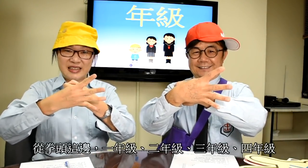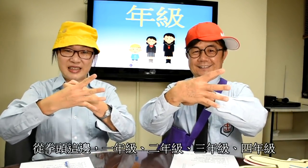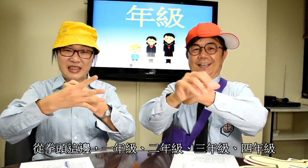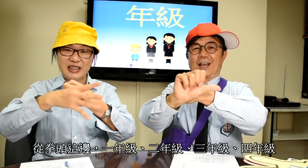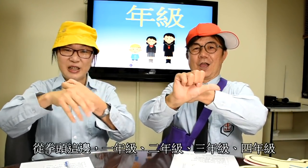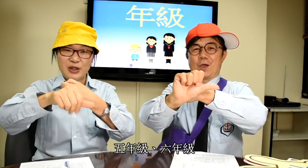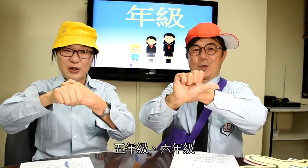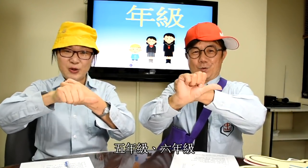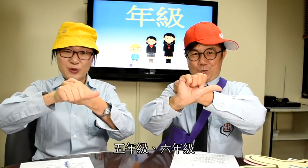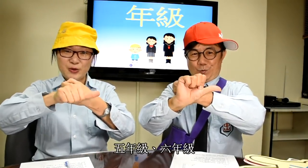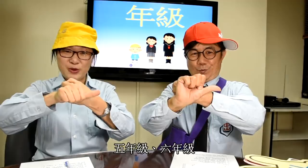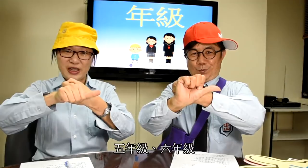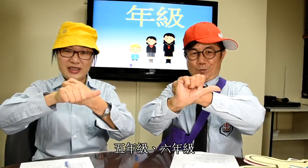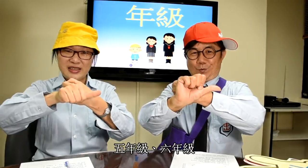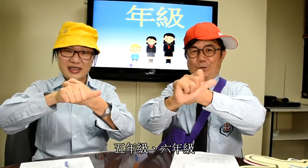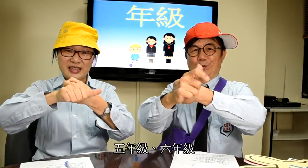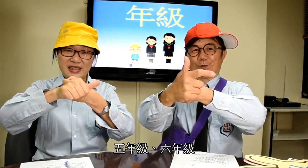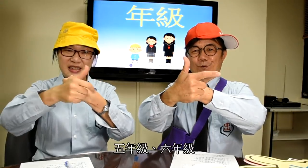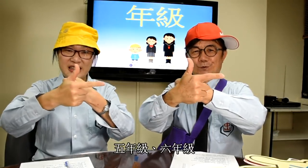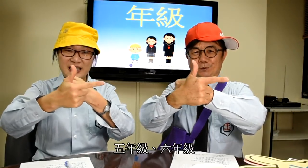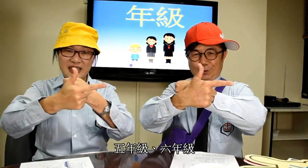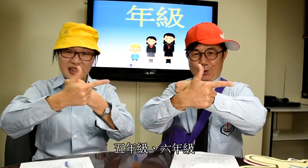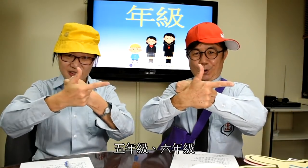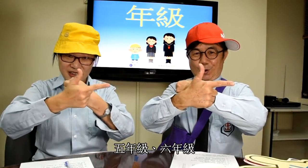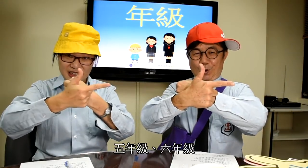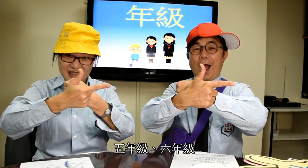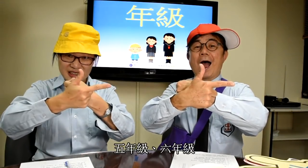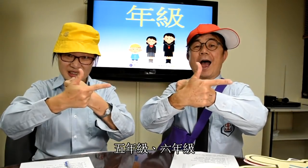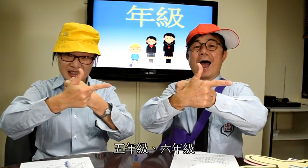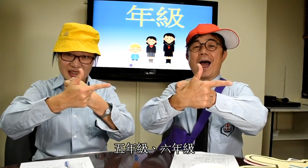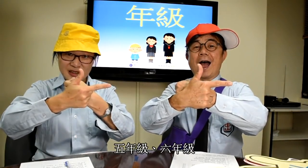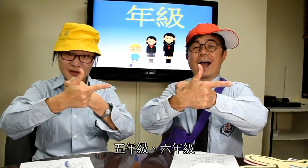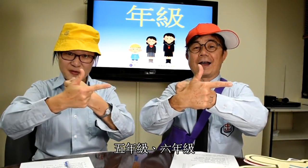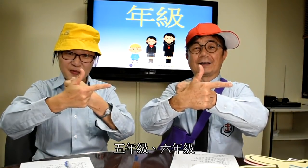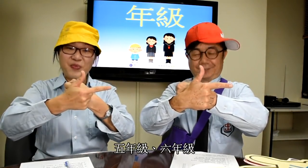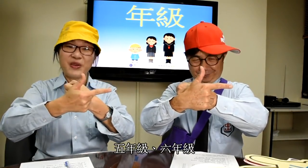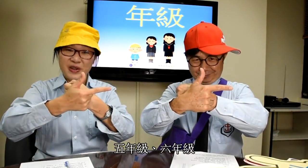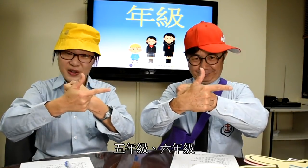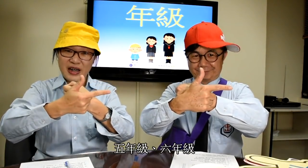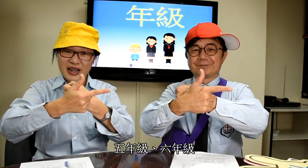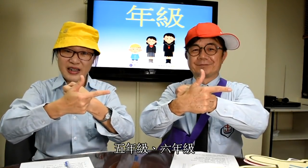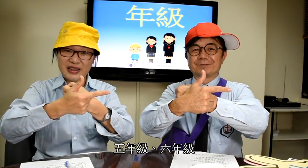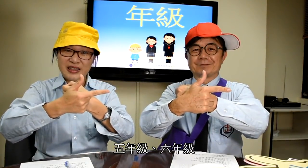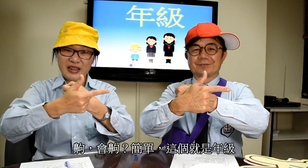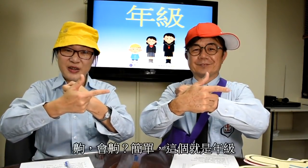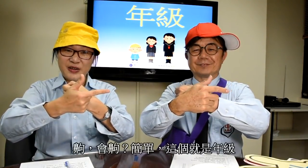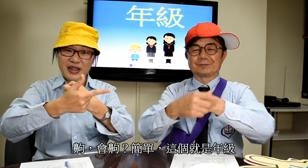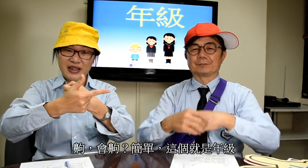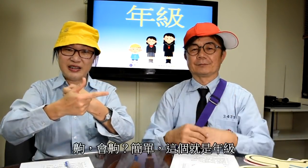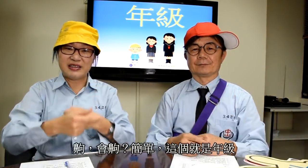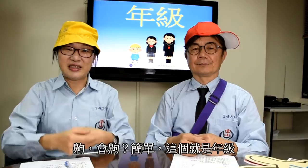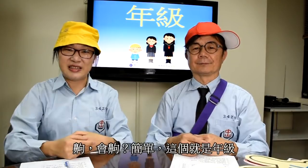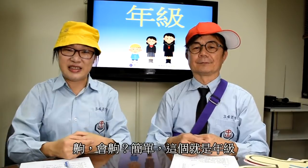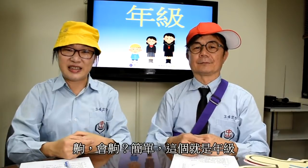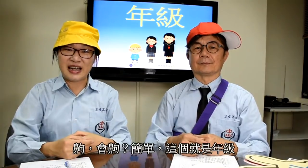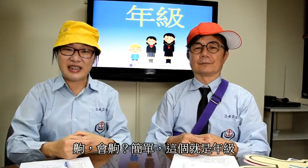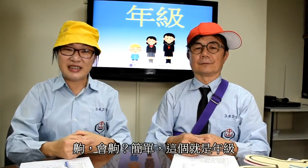年级，五年级，六年级， 啊、哦，会哦，简单，这个